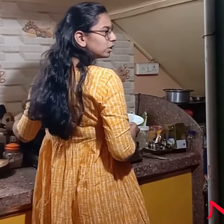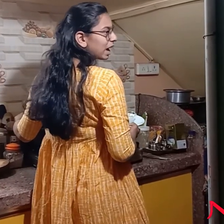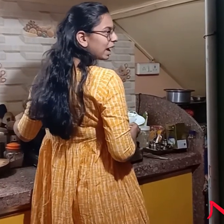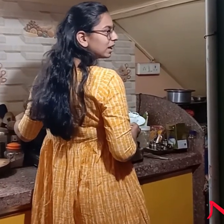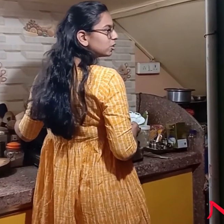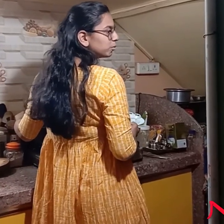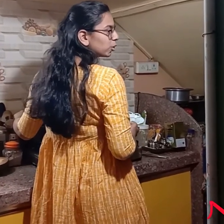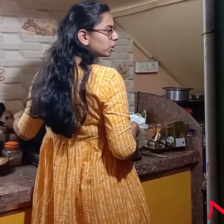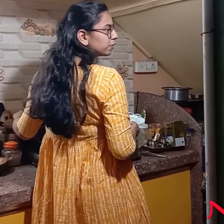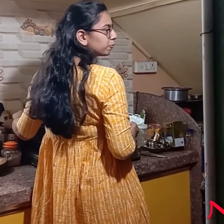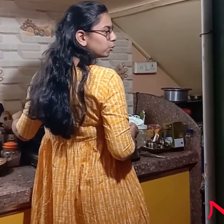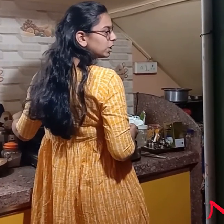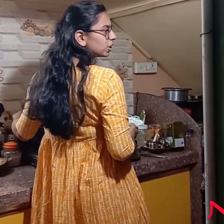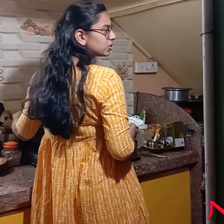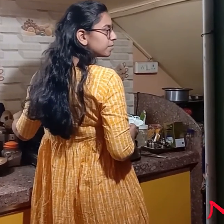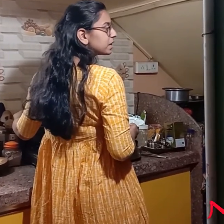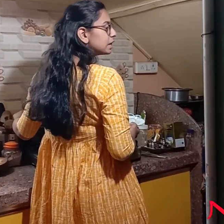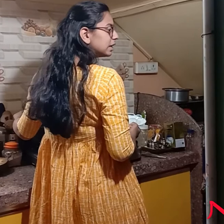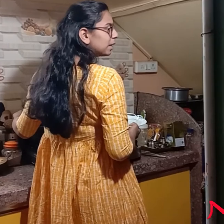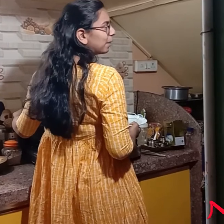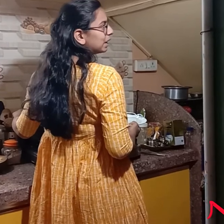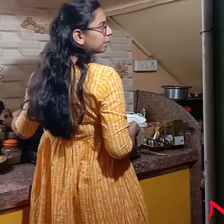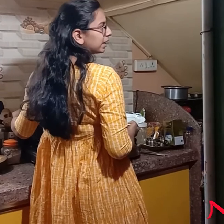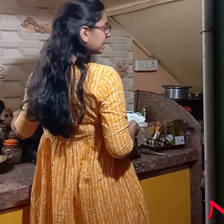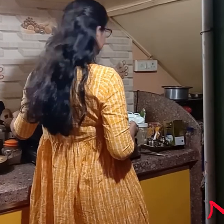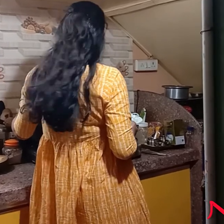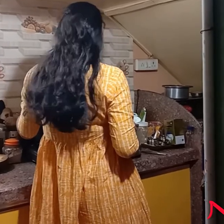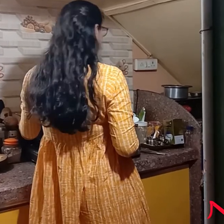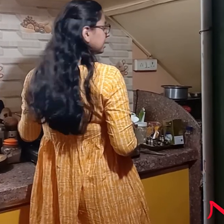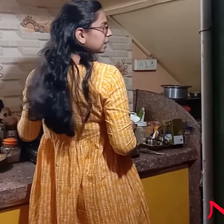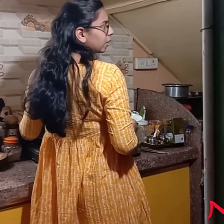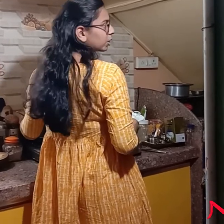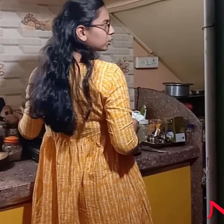खाया ना तुम लोगों ने फ्रूटी और चिप्स इसीलिए पेट भर गया अभी खाना नहीं खाओगे तुम लोग